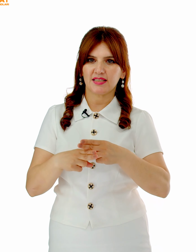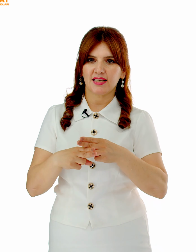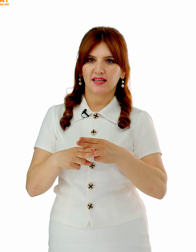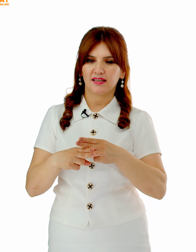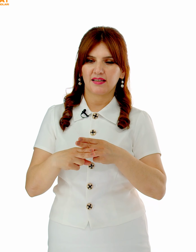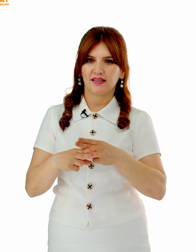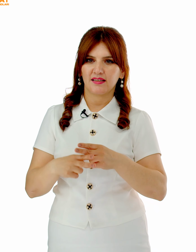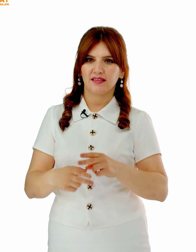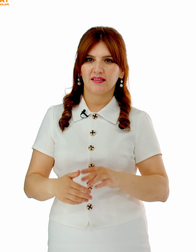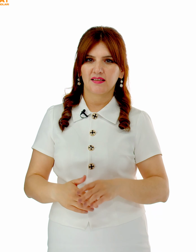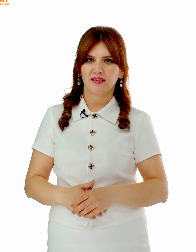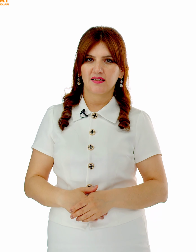Vokzal.